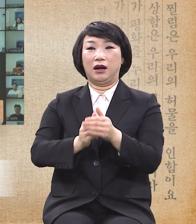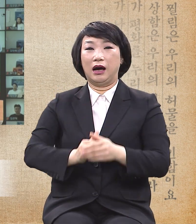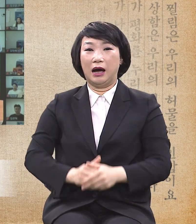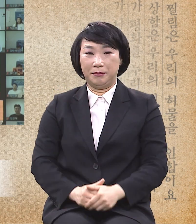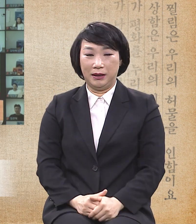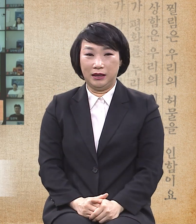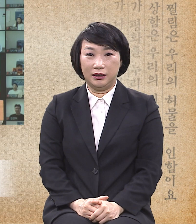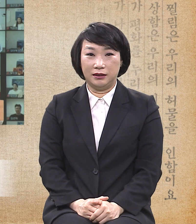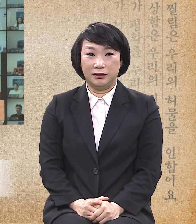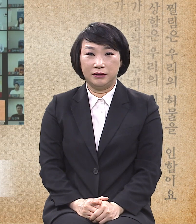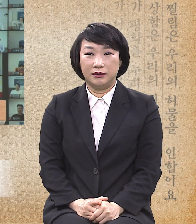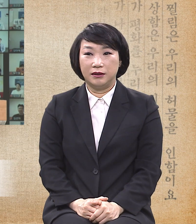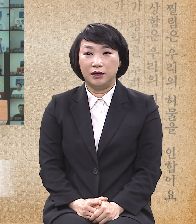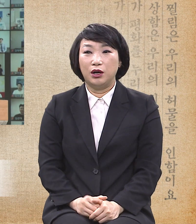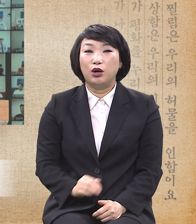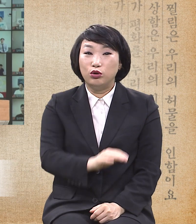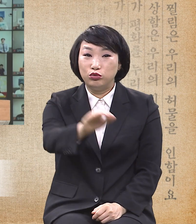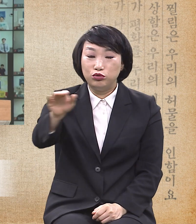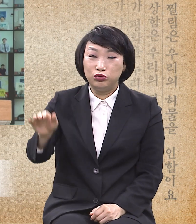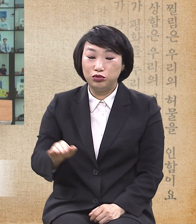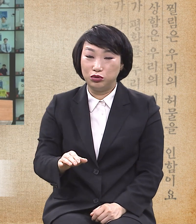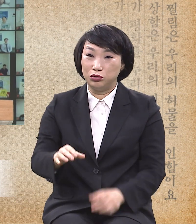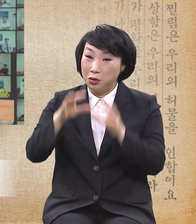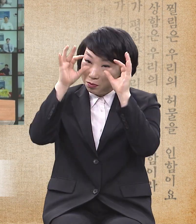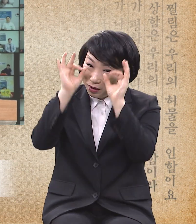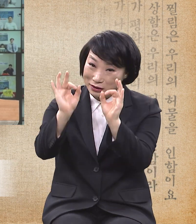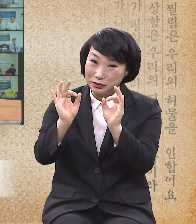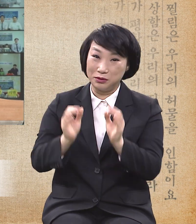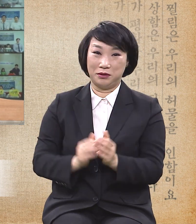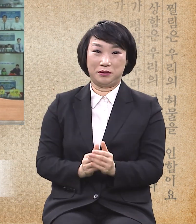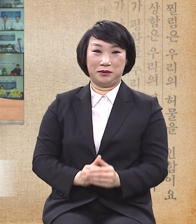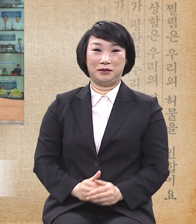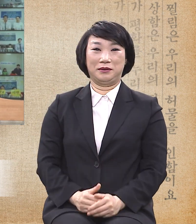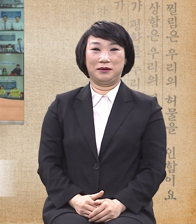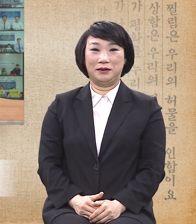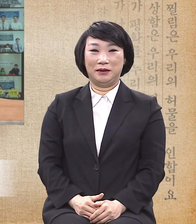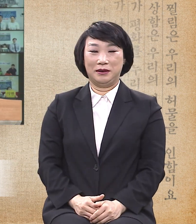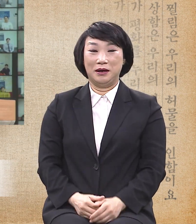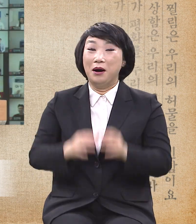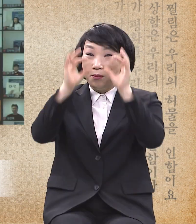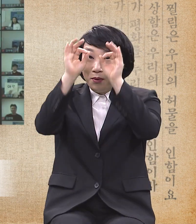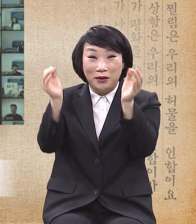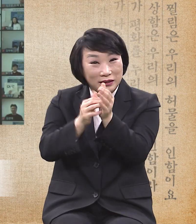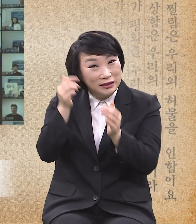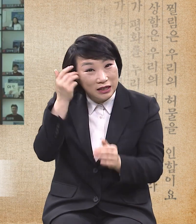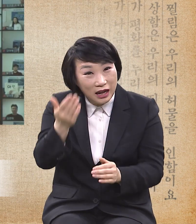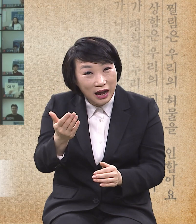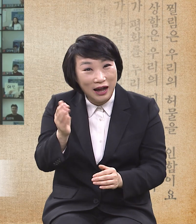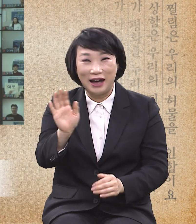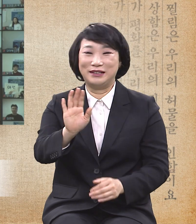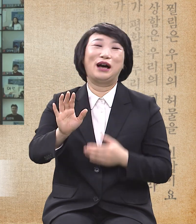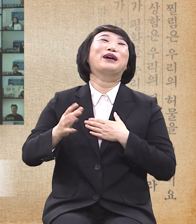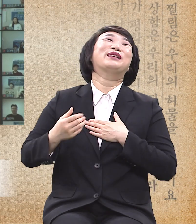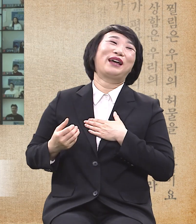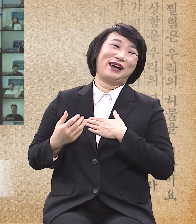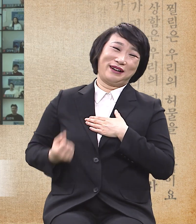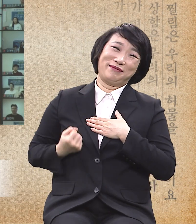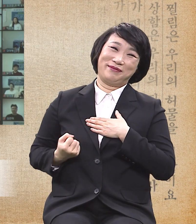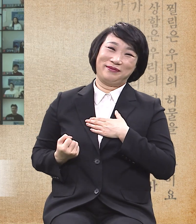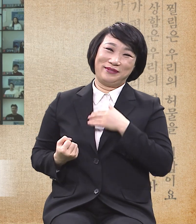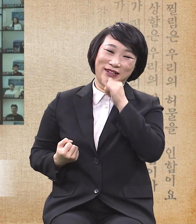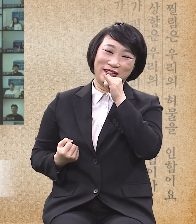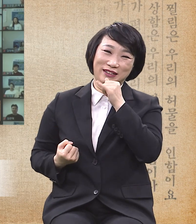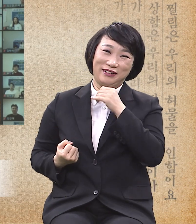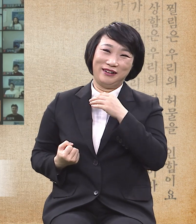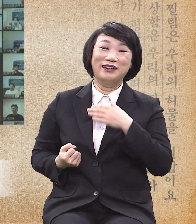담당시키셨도다. 우리는 보았잖냐 이 말이요. 보기만 했느냐? 가졌다 이 말이요.